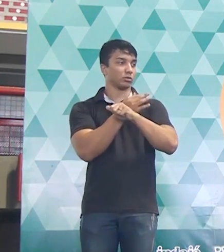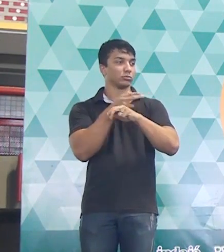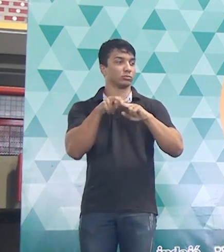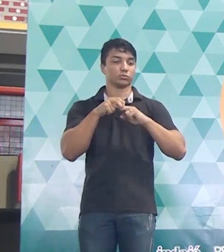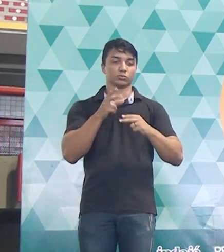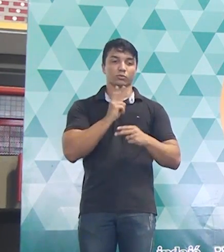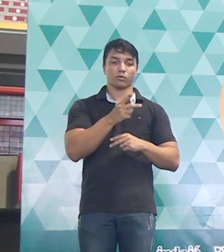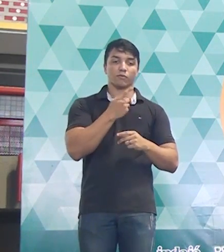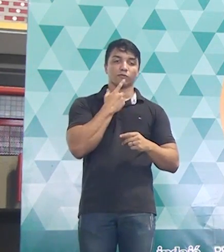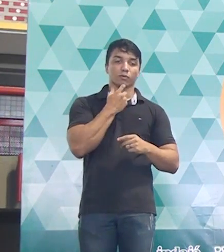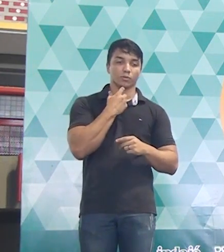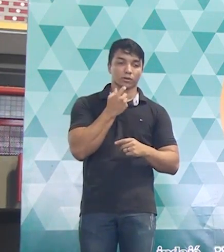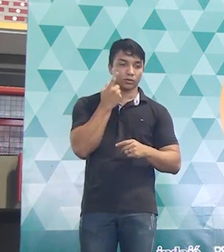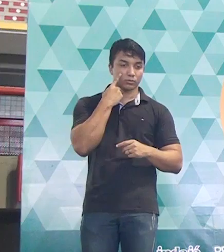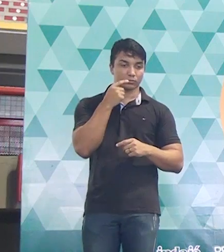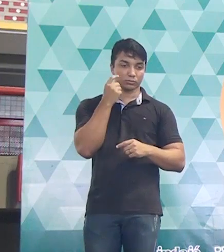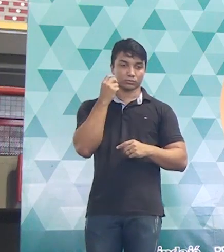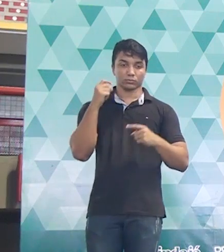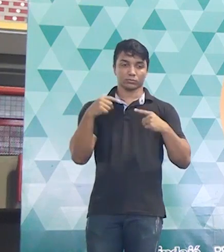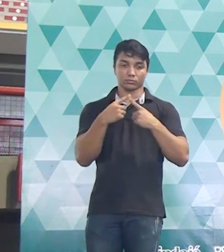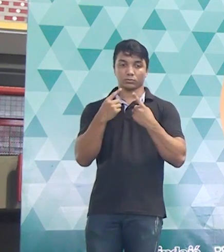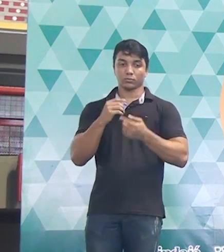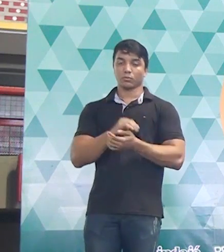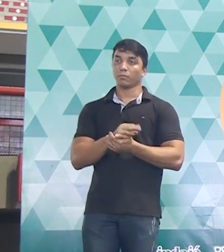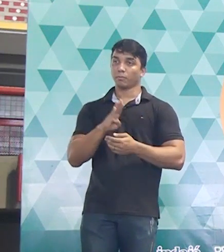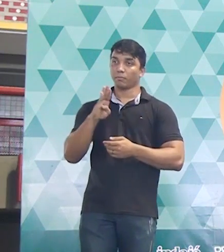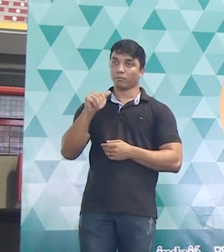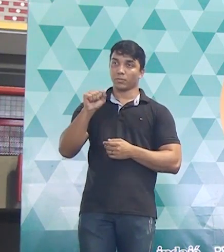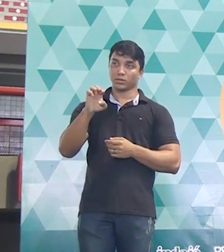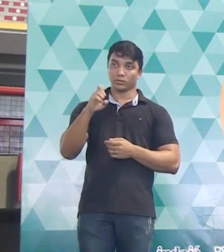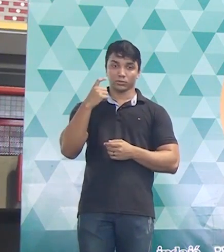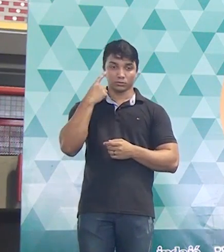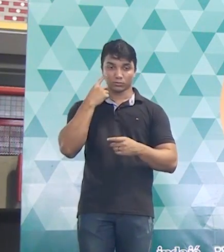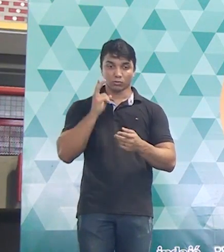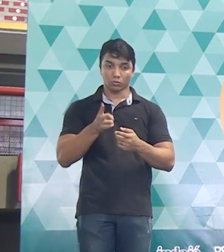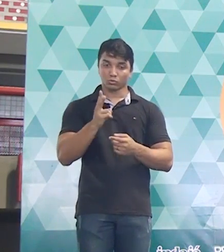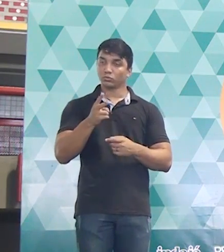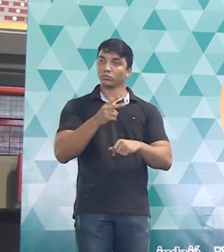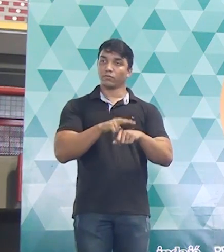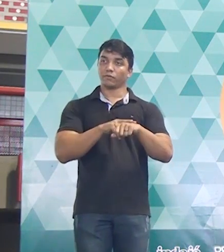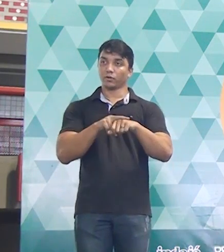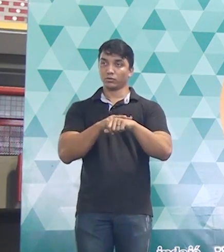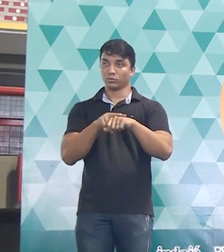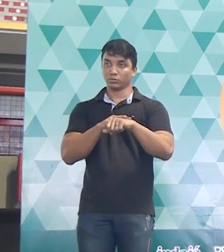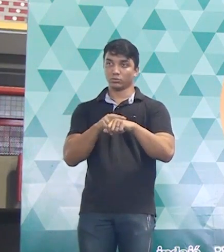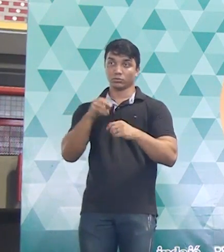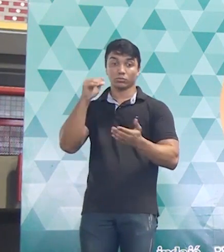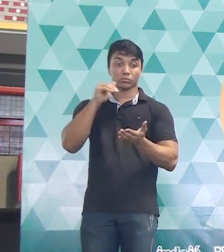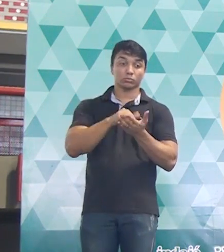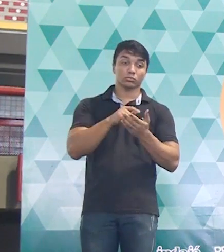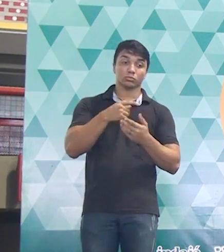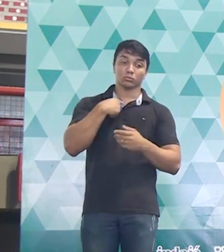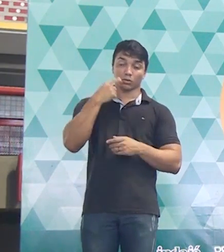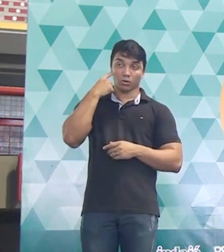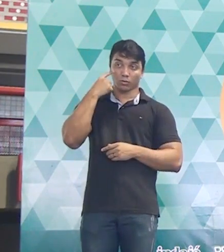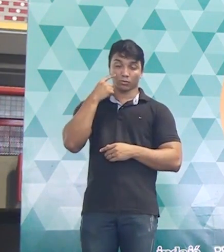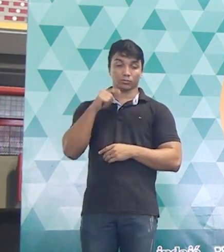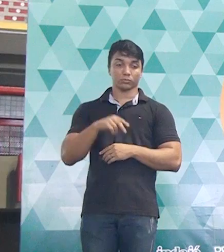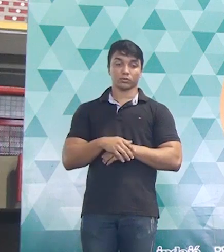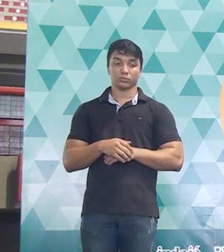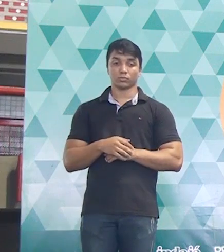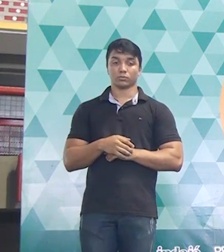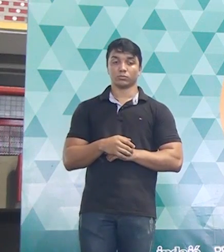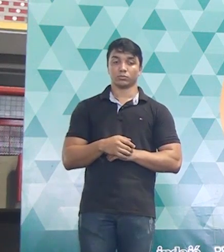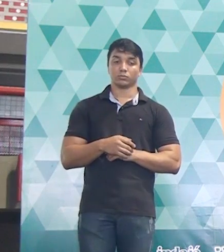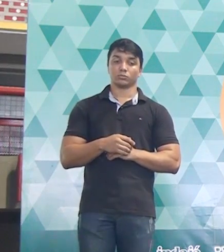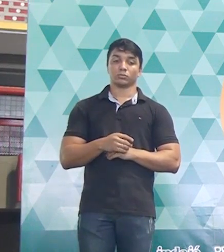vermelho. Soda cáustica vai deixar o material básico, vai ficar verde. E o nitrato de potássio vai